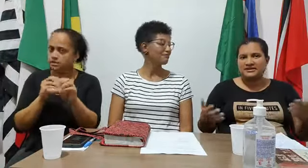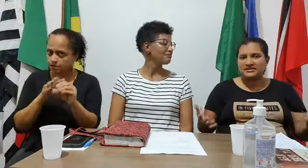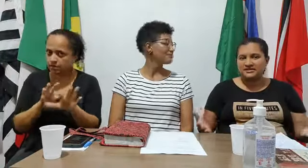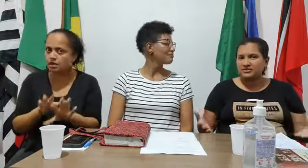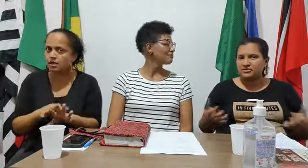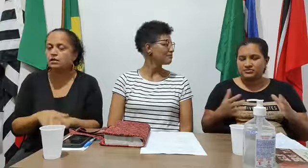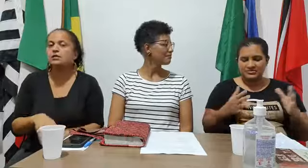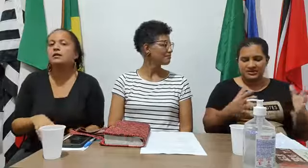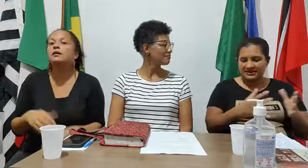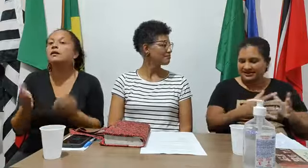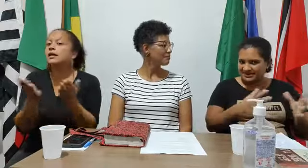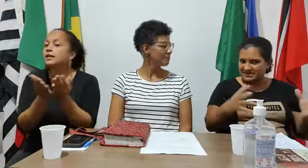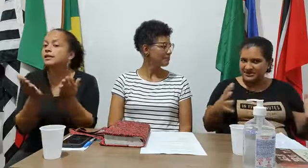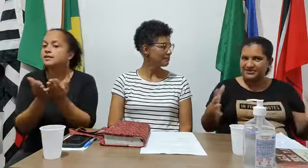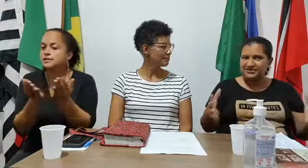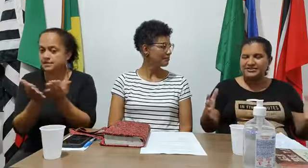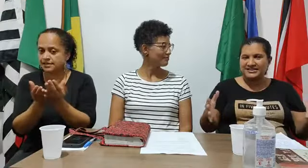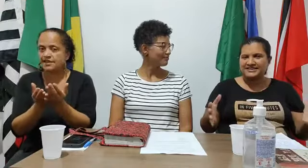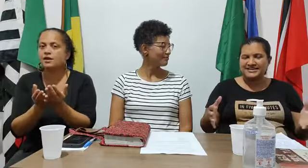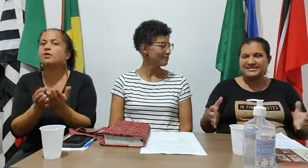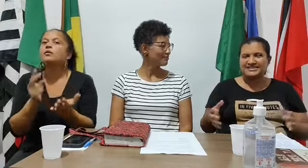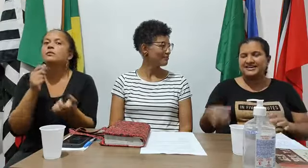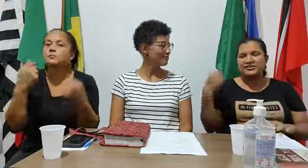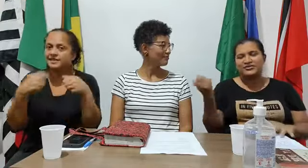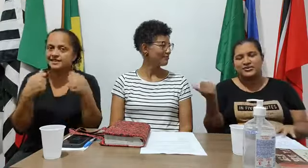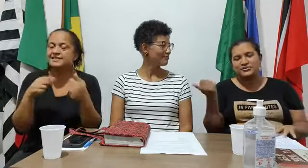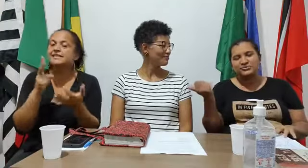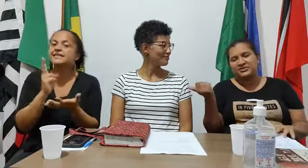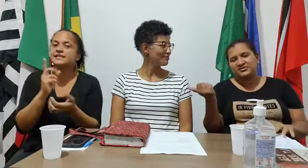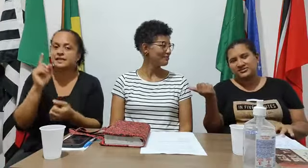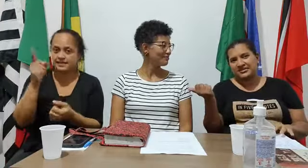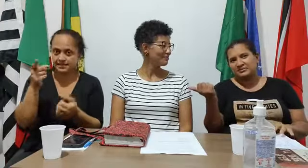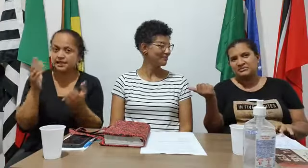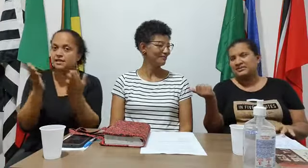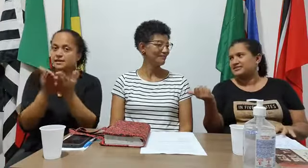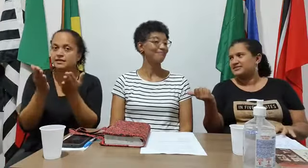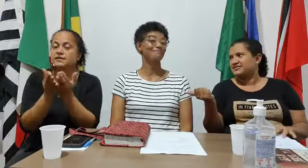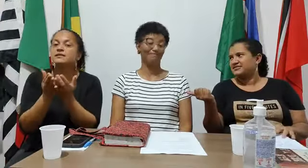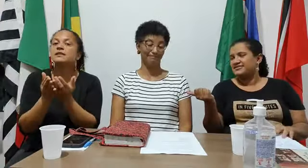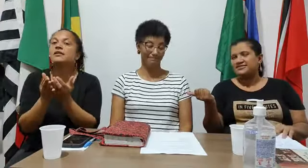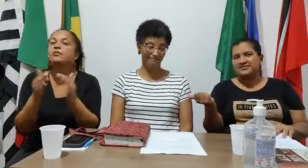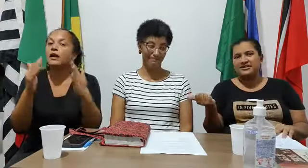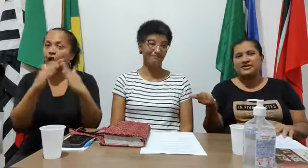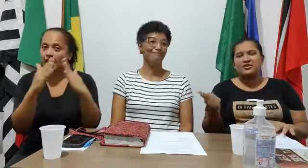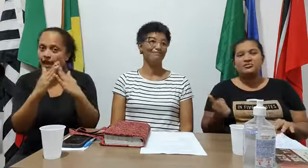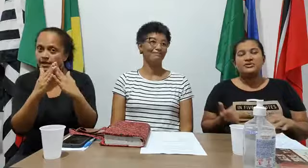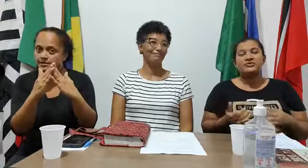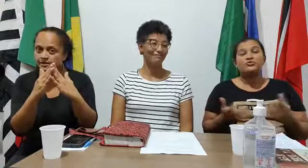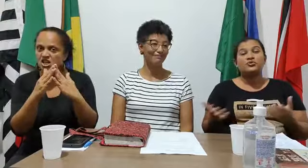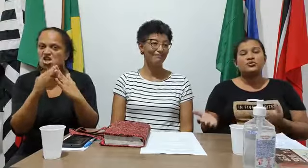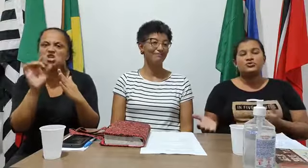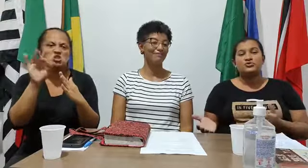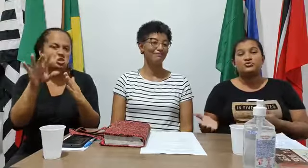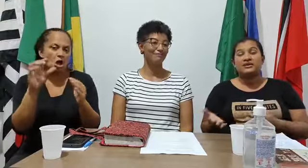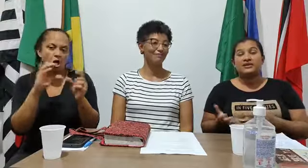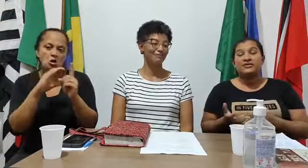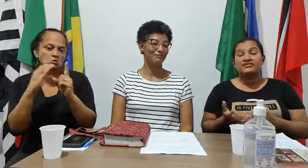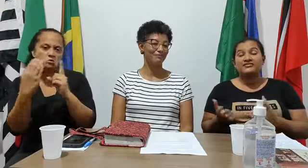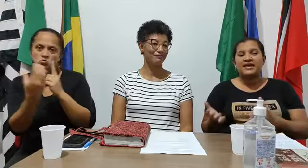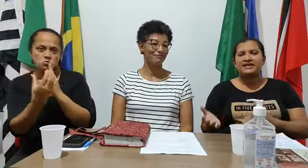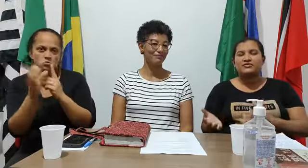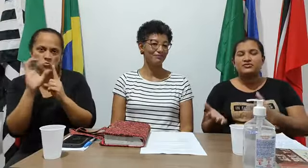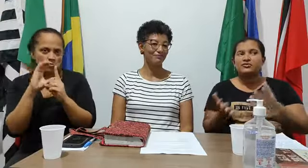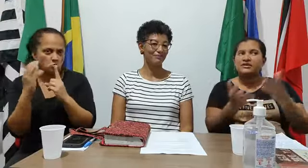ele é cristão lá na semana toda, lá na casa dele, não é só no domingo quando tá com a Bíblia, não é? Porque o seu culto de domingo, ele é